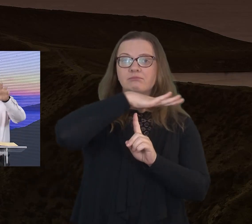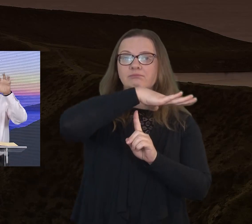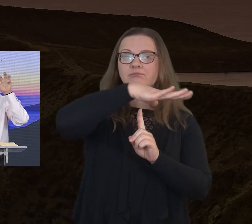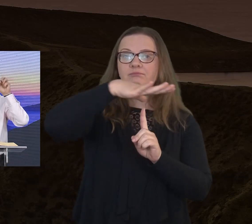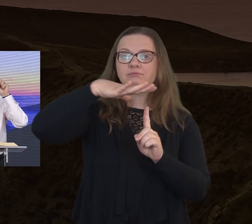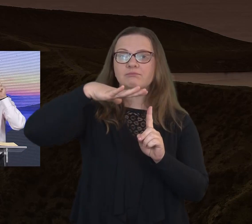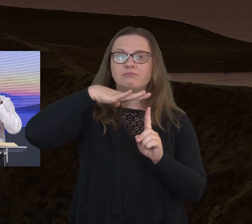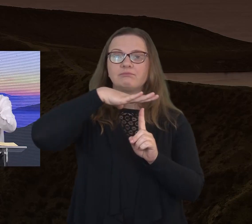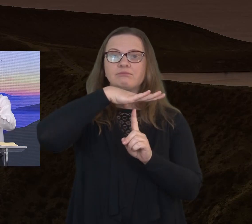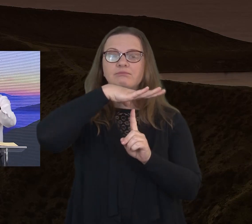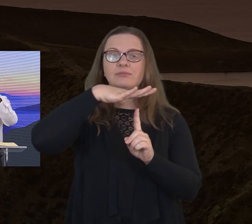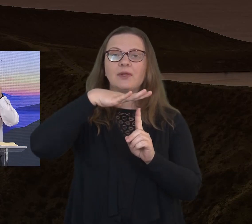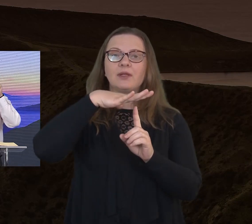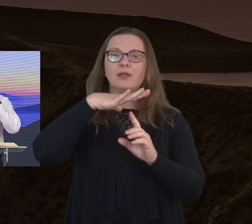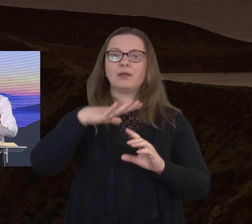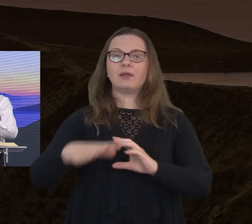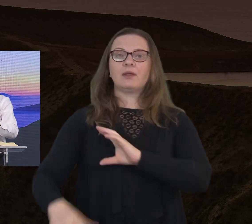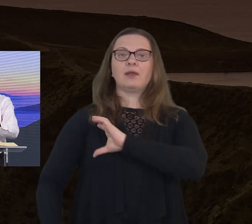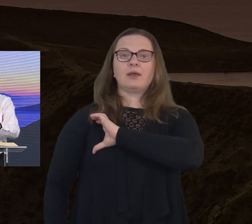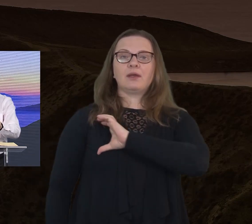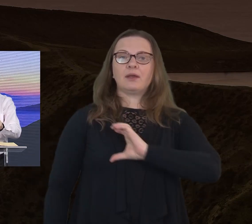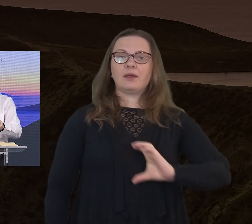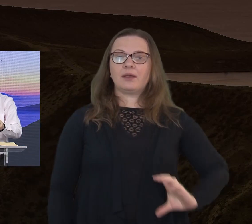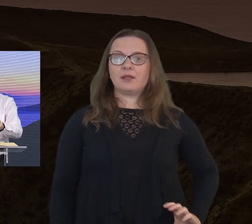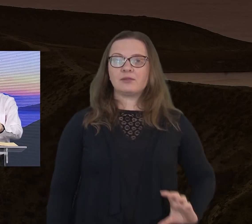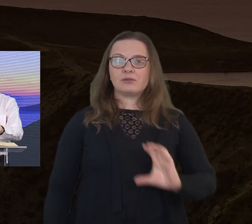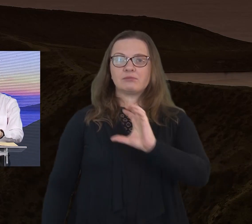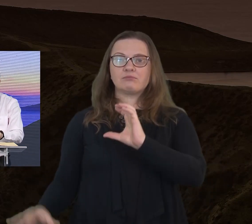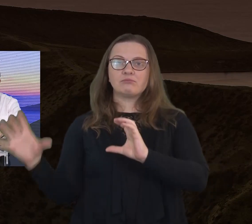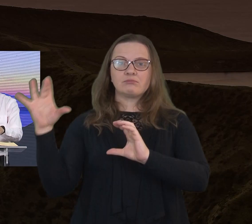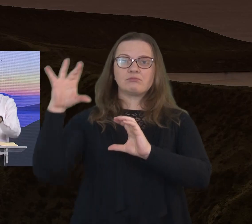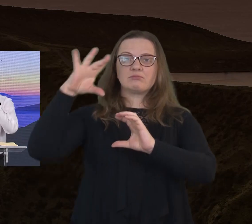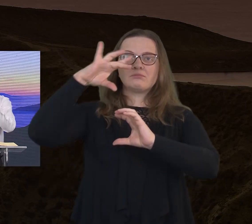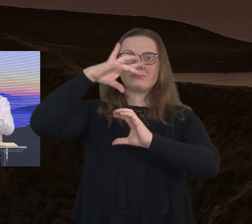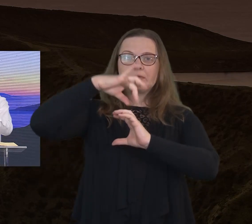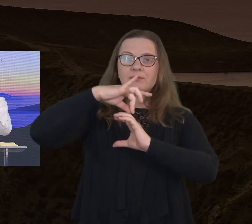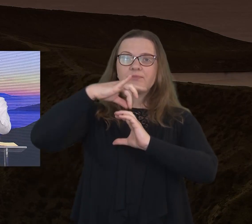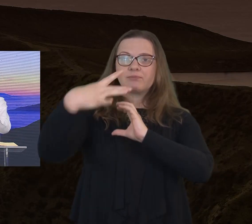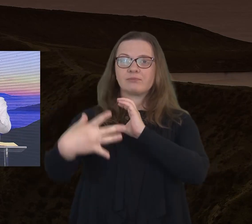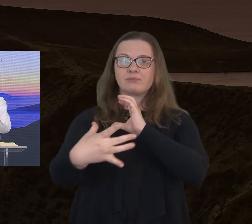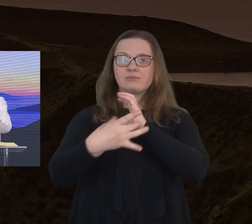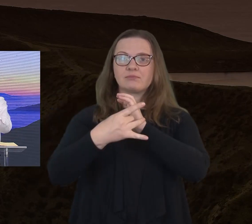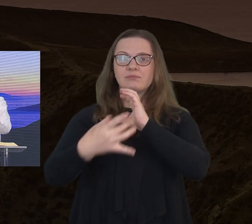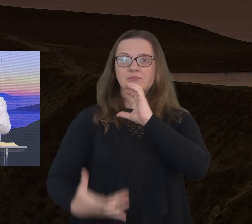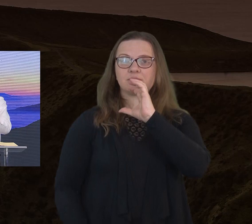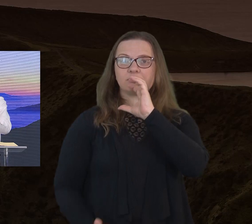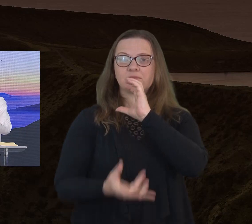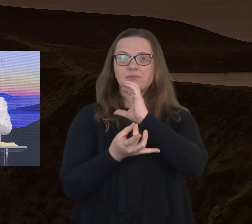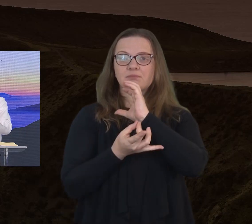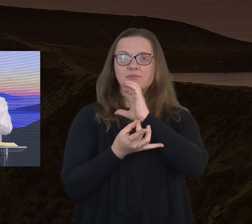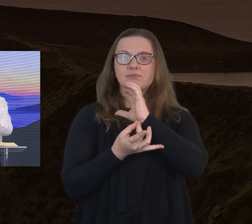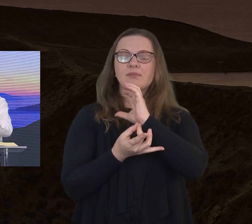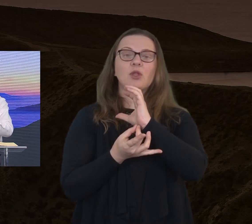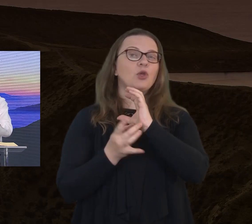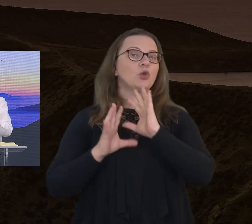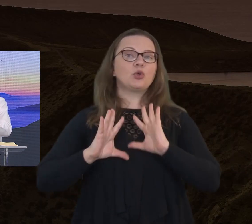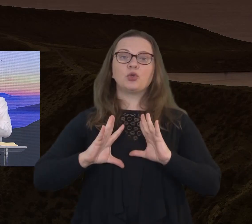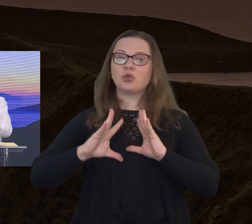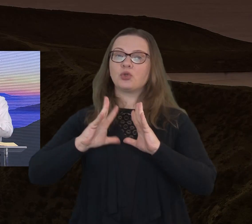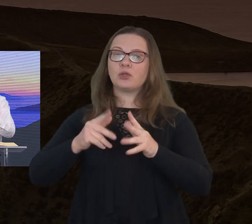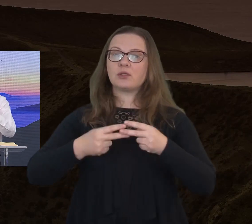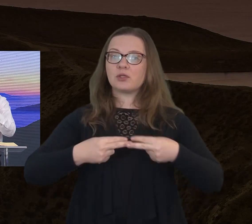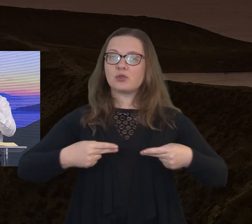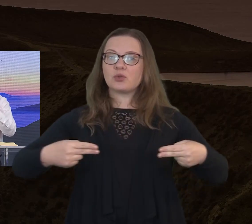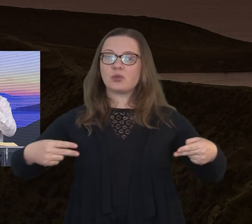o ponto de união, de conector. Amados irmãos, sem Cristo nós não teríamos como nos conectar com Deus